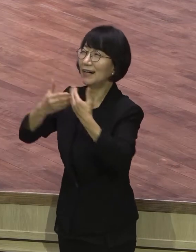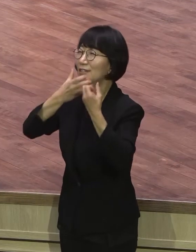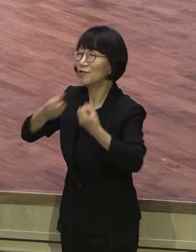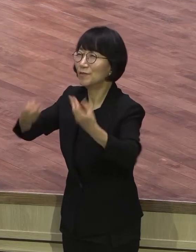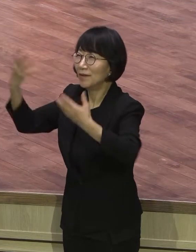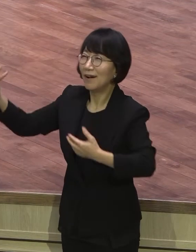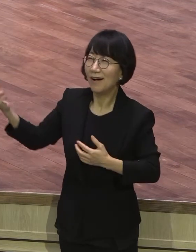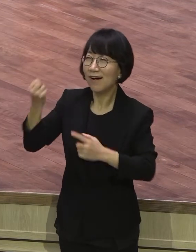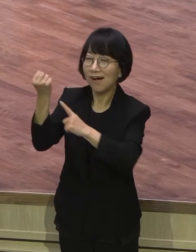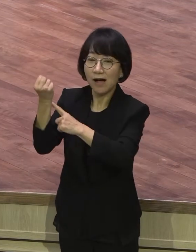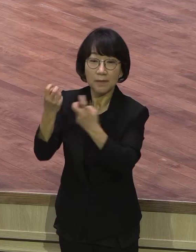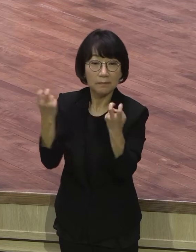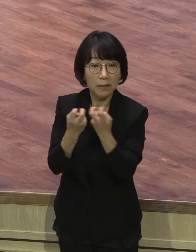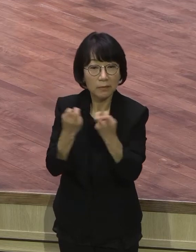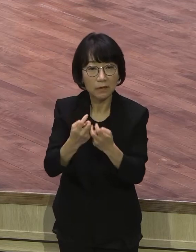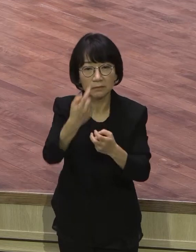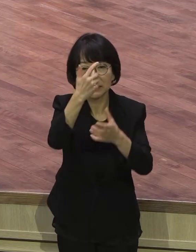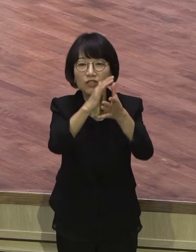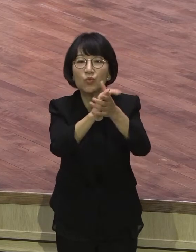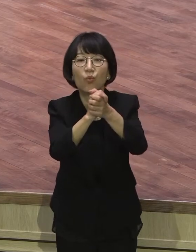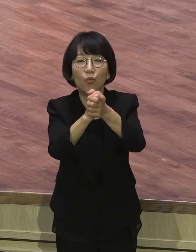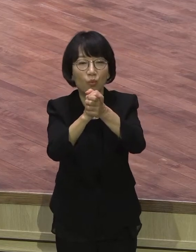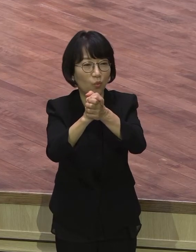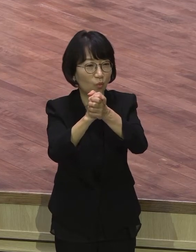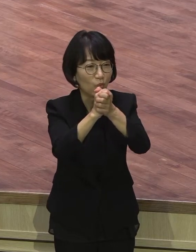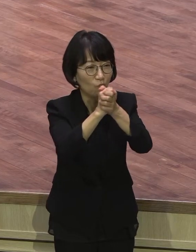수 있냐라는 비결이 기도 속에 들어 있어요.